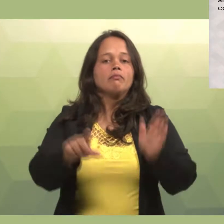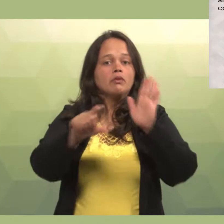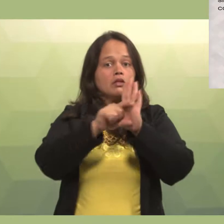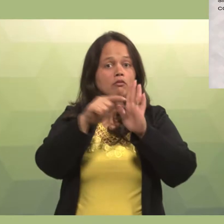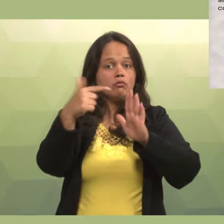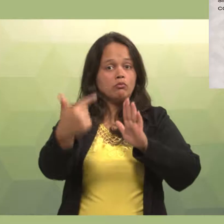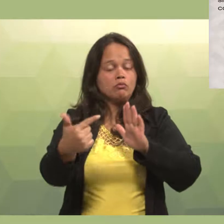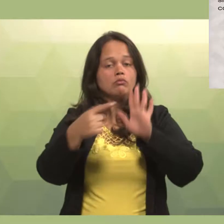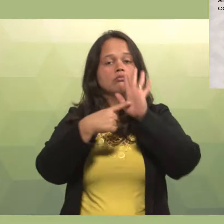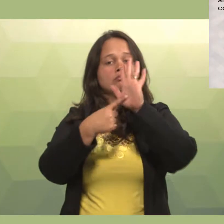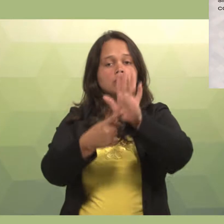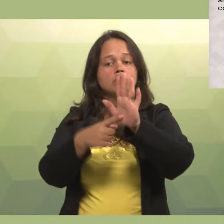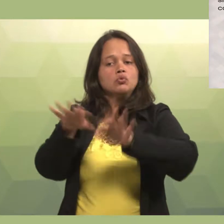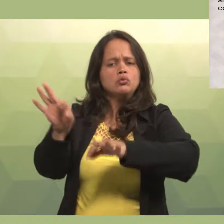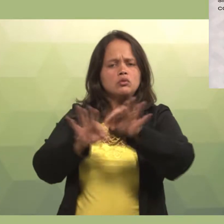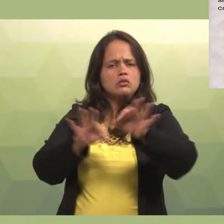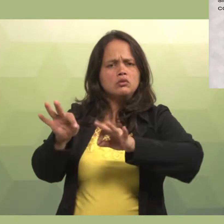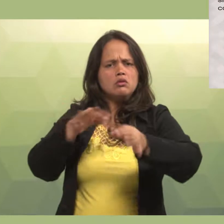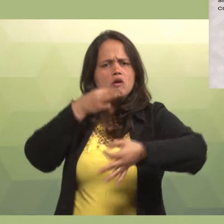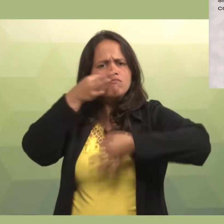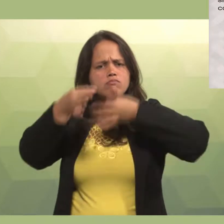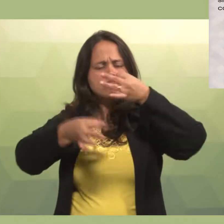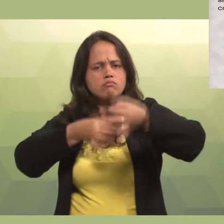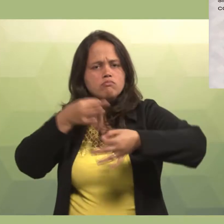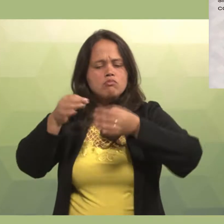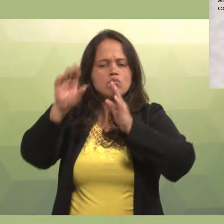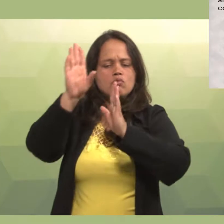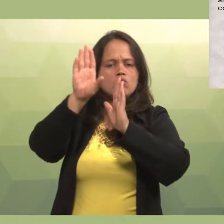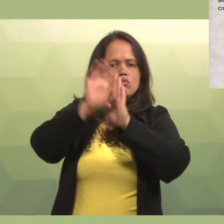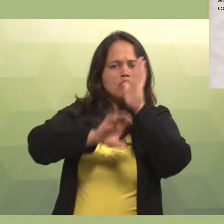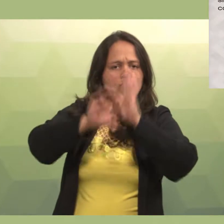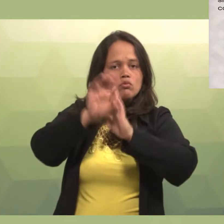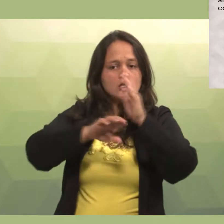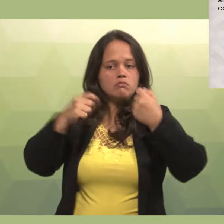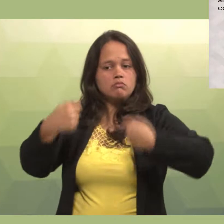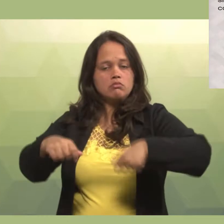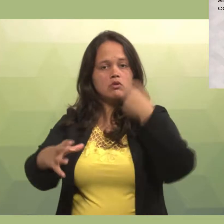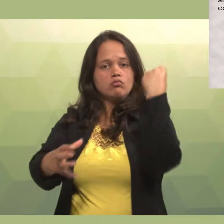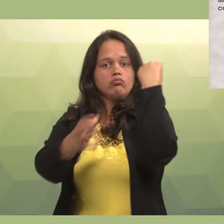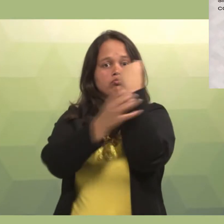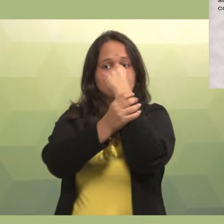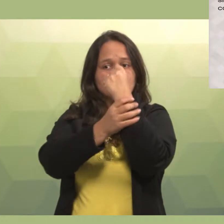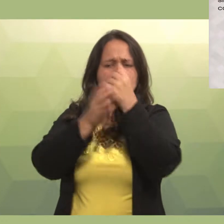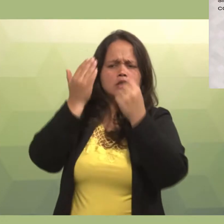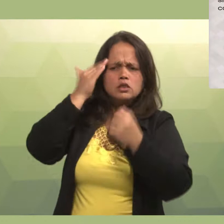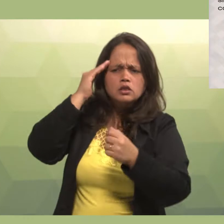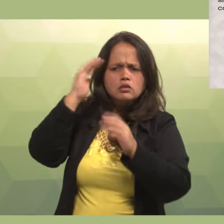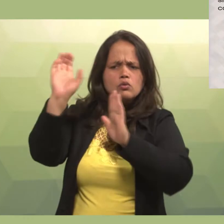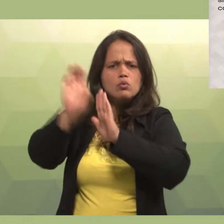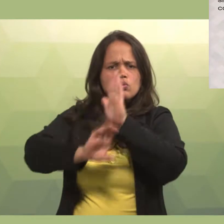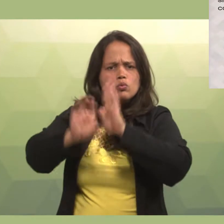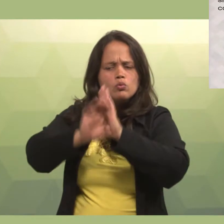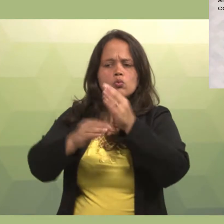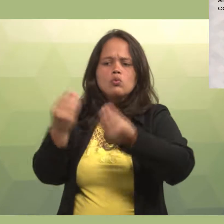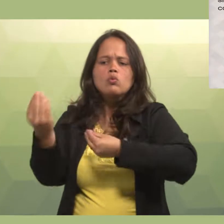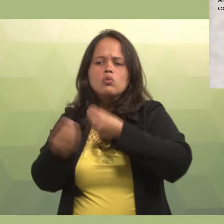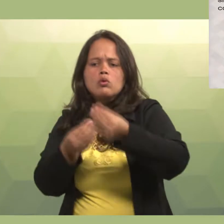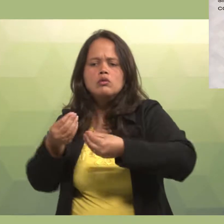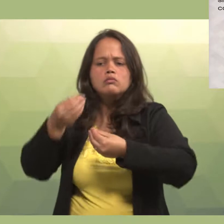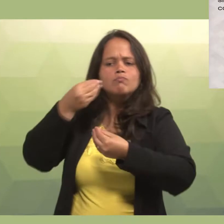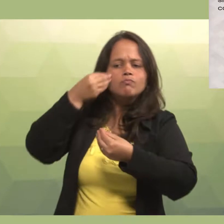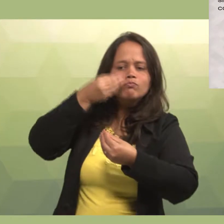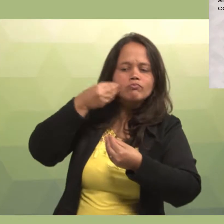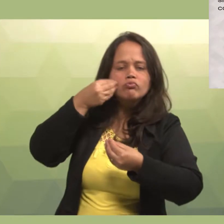que na organização da proposta curricular é preciso assegurar o entendimento do currículo como experiências